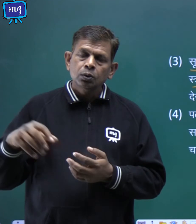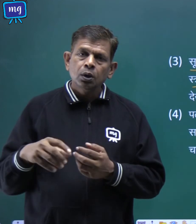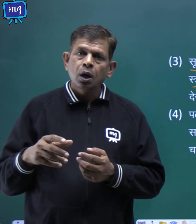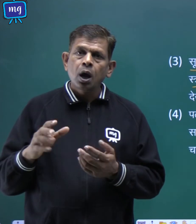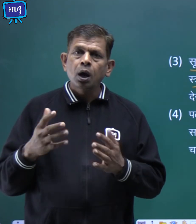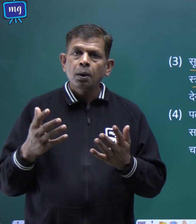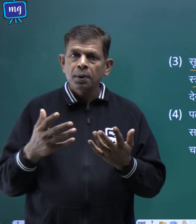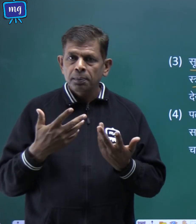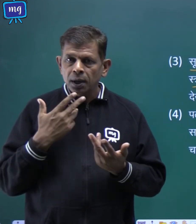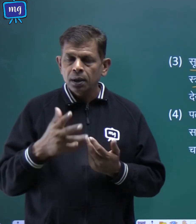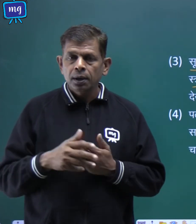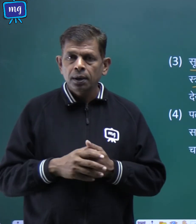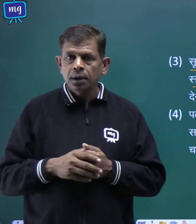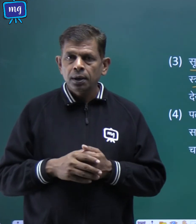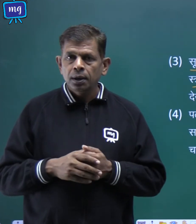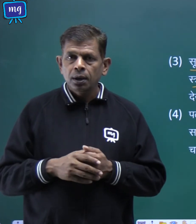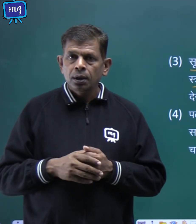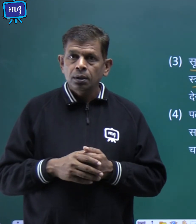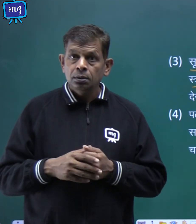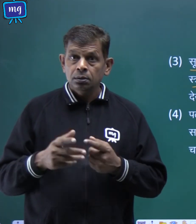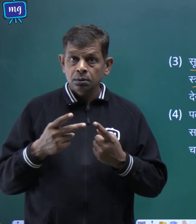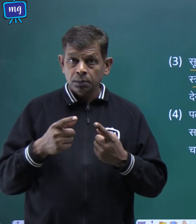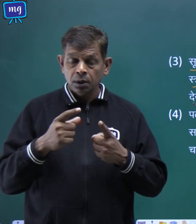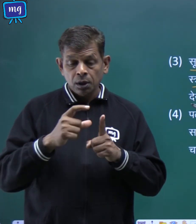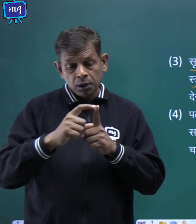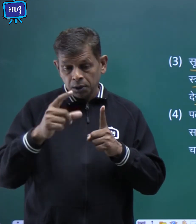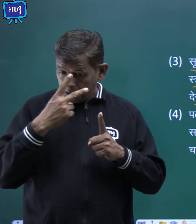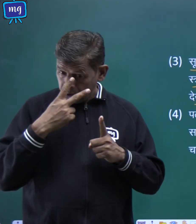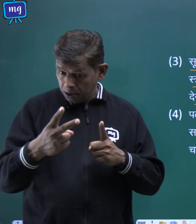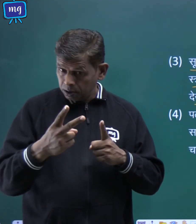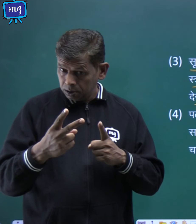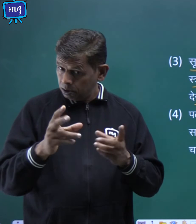कभी भी सीधा नहीं देखना चाहिए।